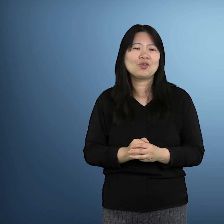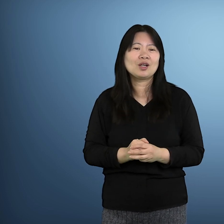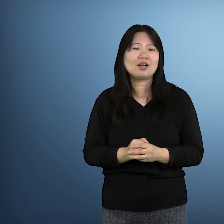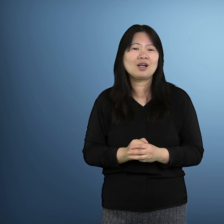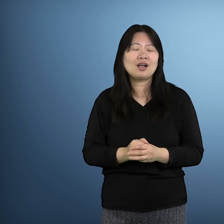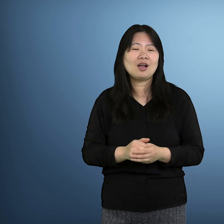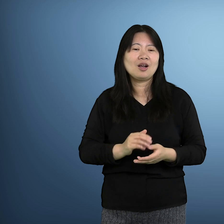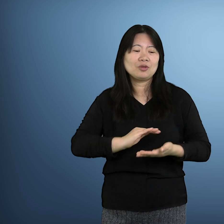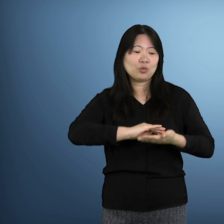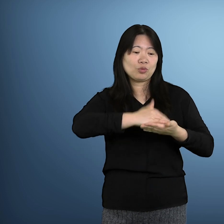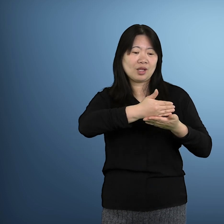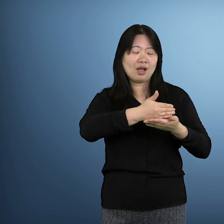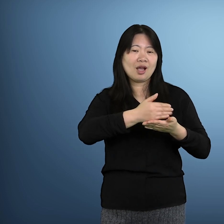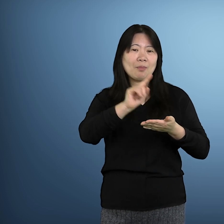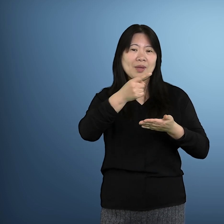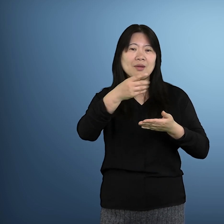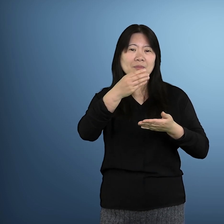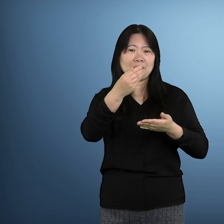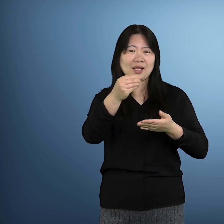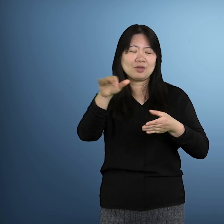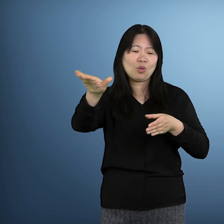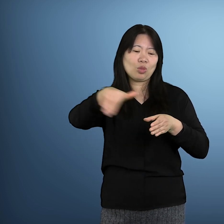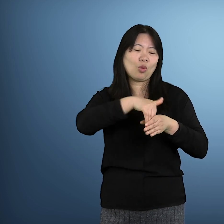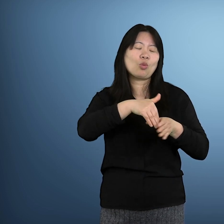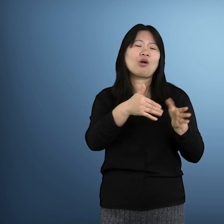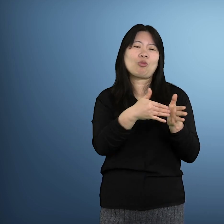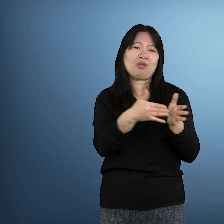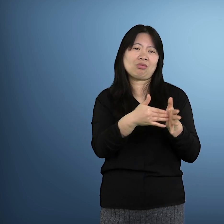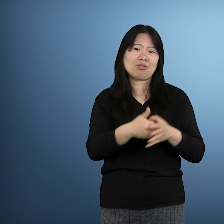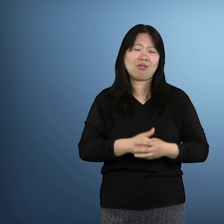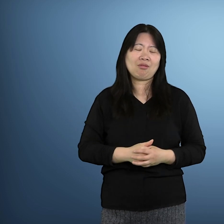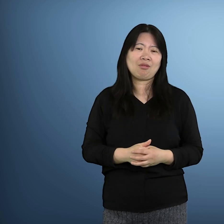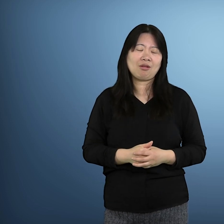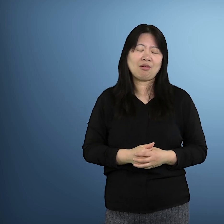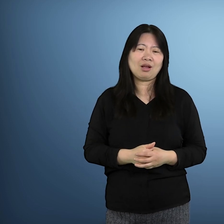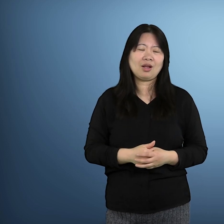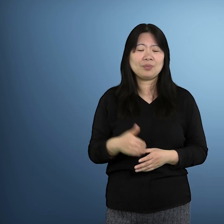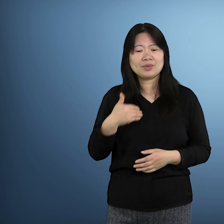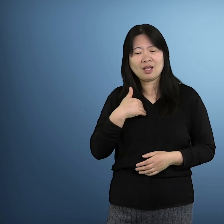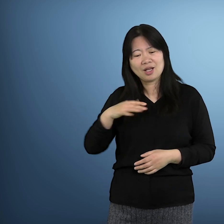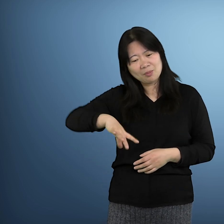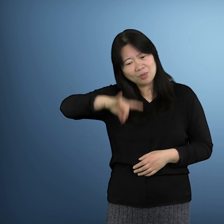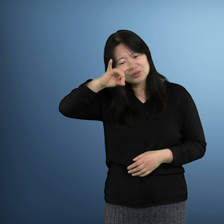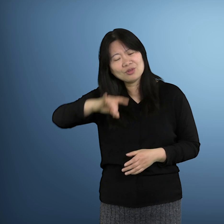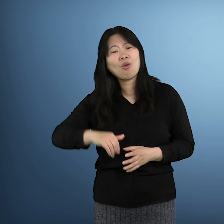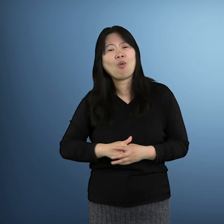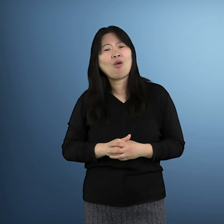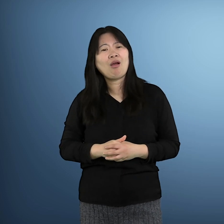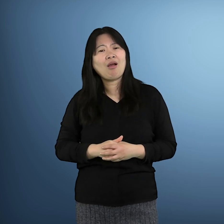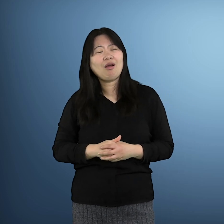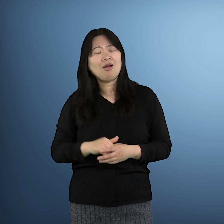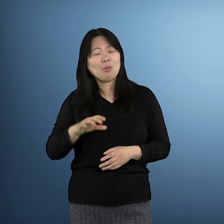사람 통장으로 100만 원을 송금을 한 거예요. 100만 원을. 내가 먼저